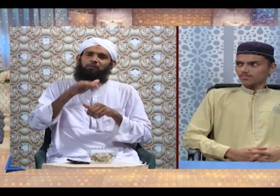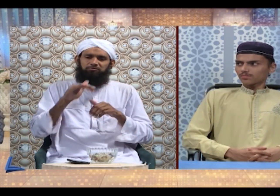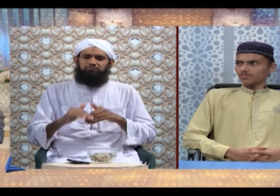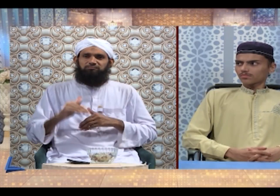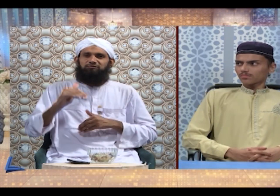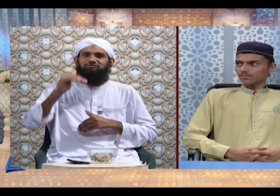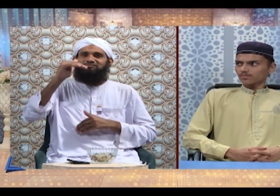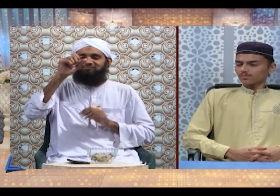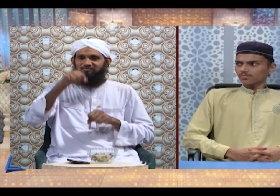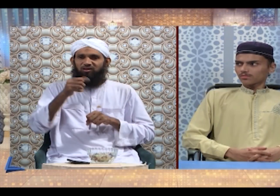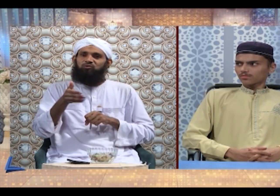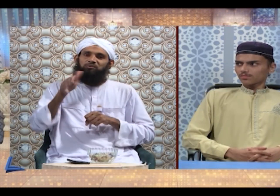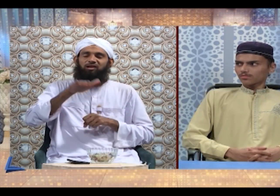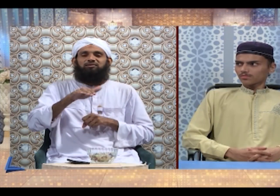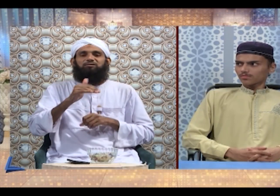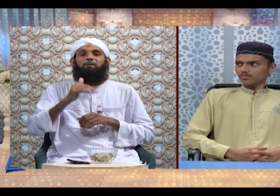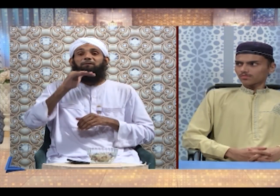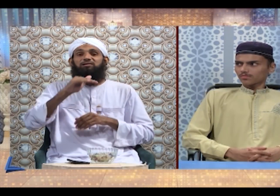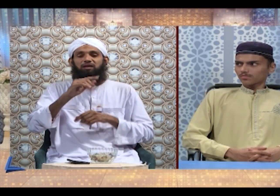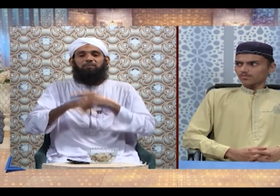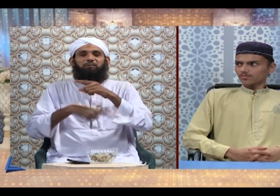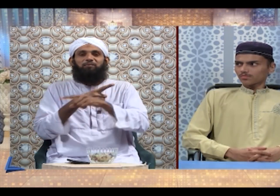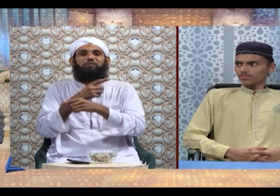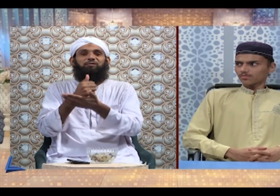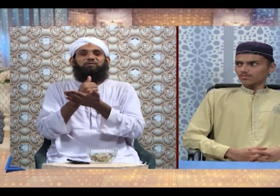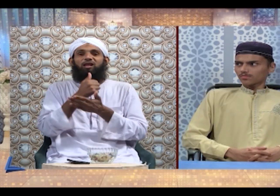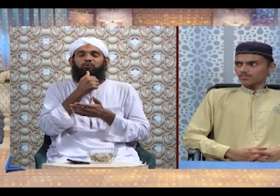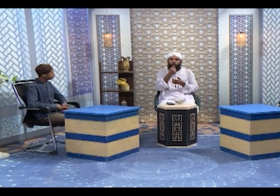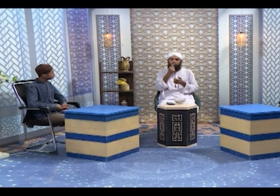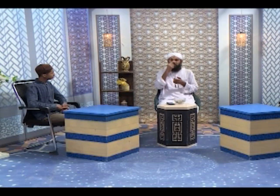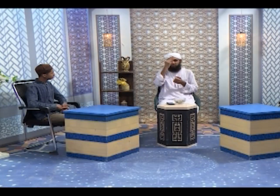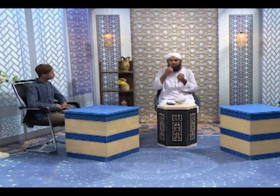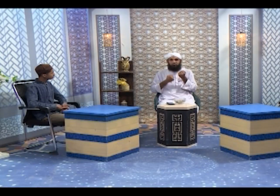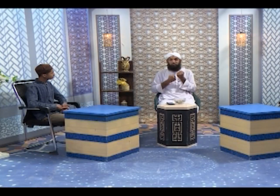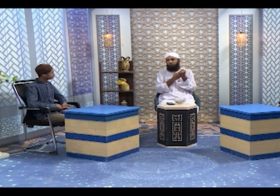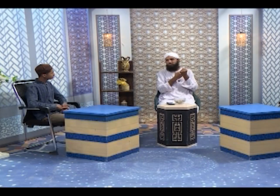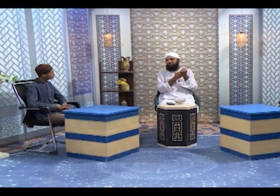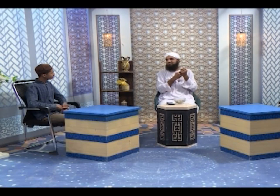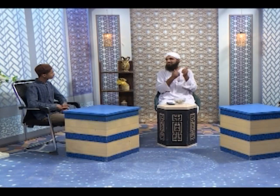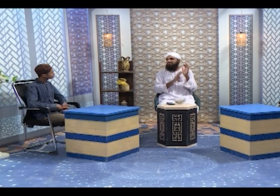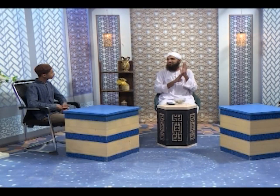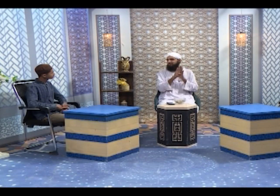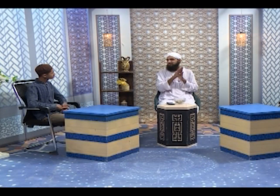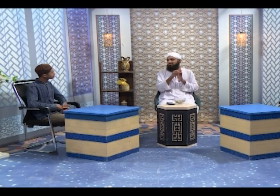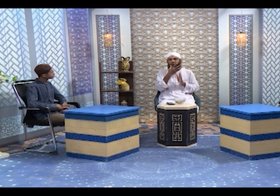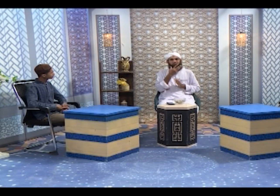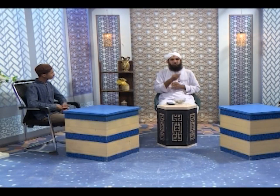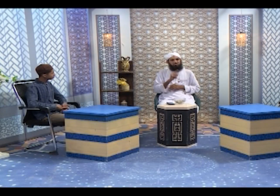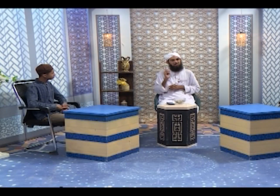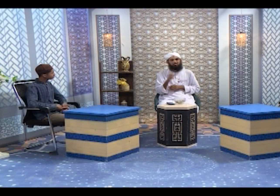بجائے دنیاوی علوم و فنون سکھانے، بڑا آدمی بنانے اور خوب مال کمانے کے سپنے دکھانے کی فکر میں لگا ہوا